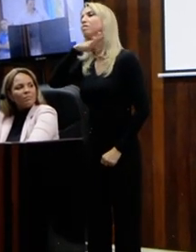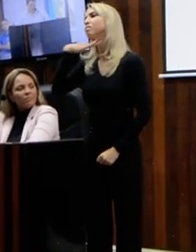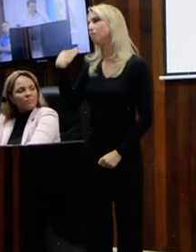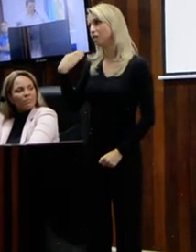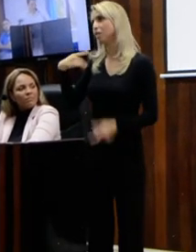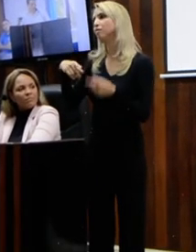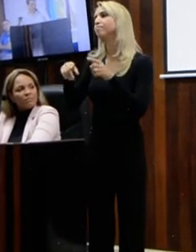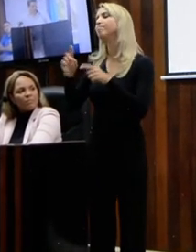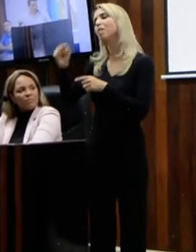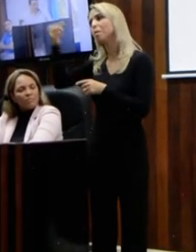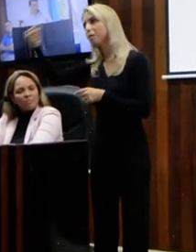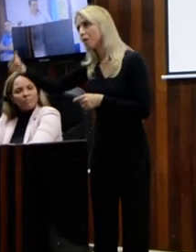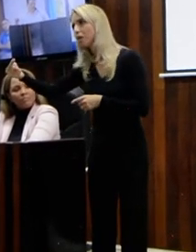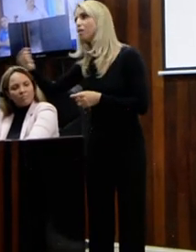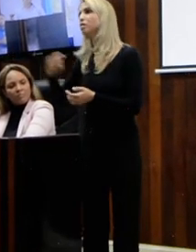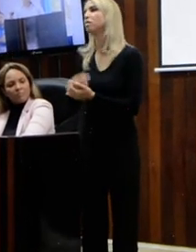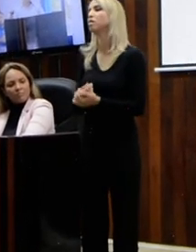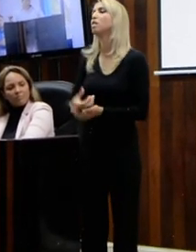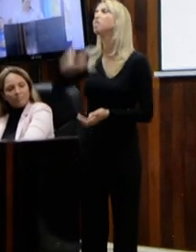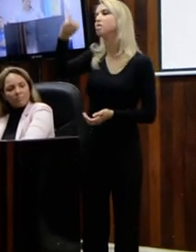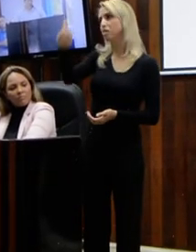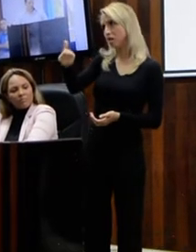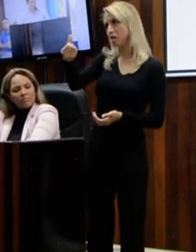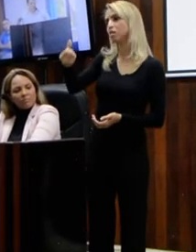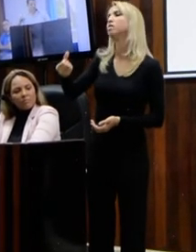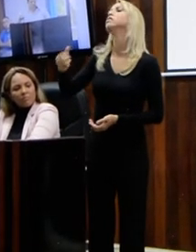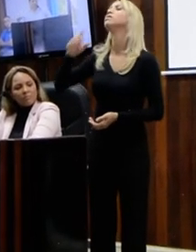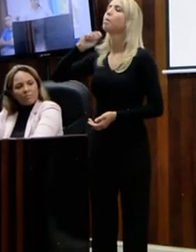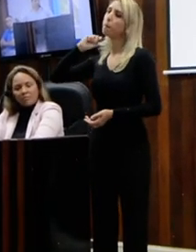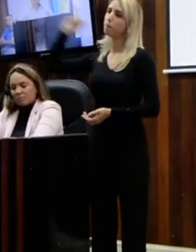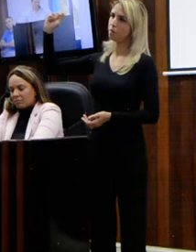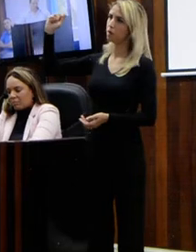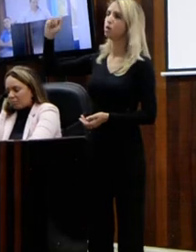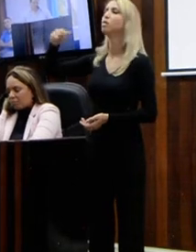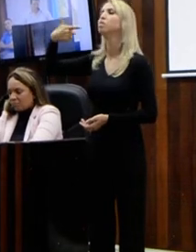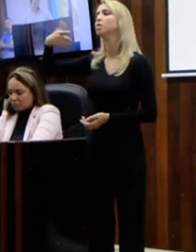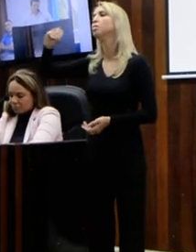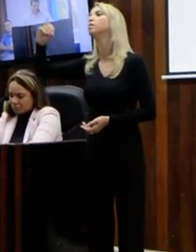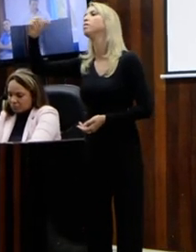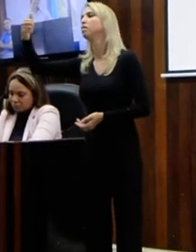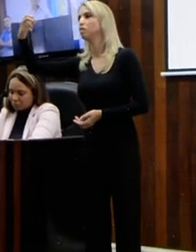Faleceu em 6/4/2005, aos 38 anos.